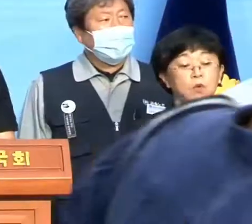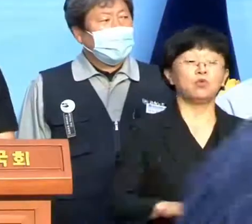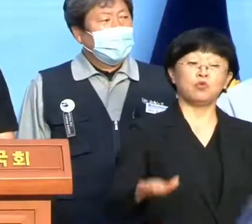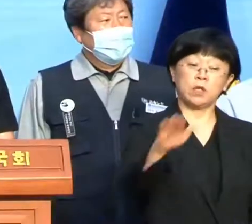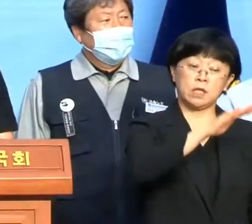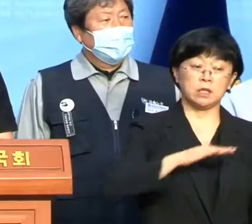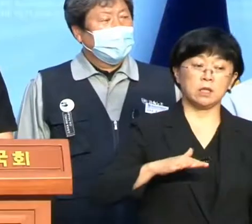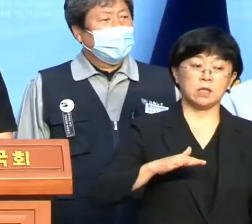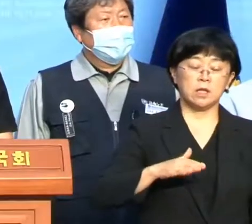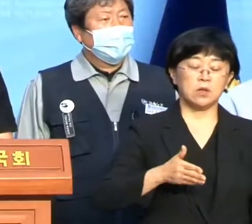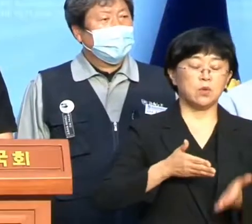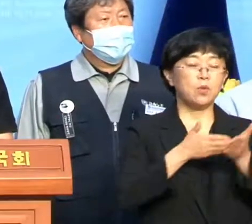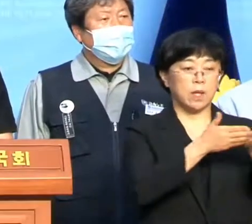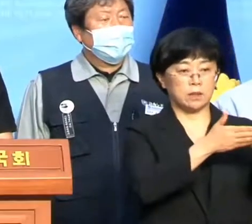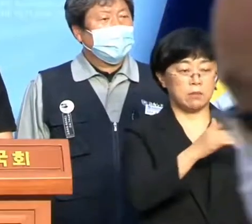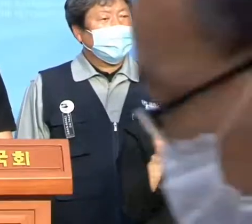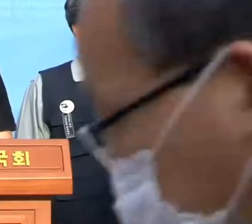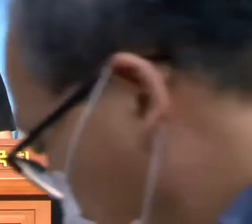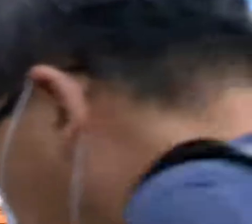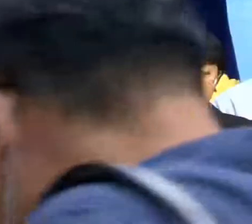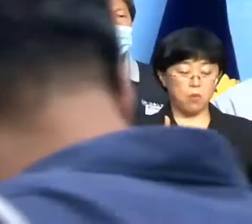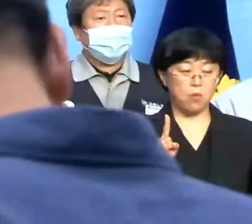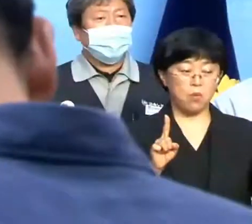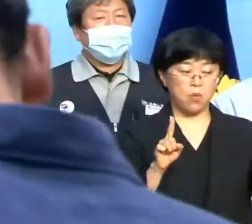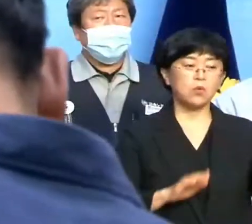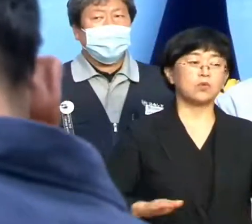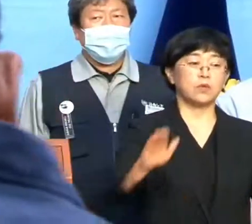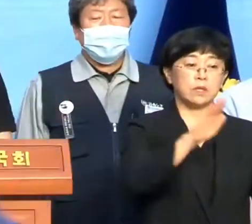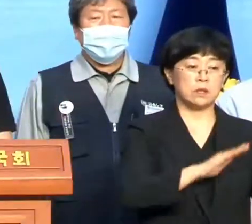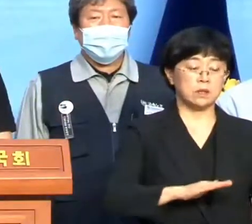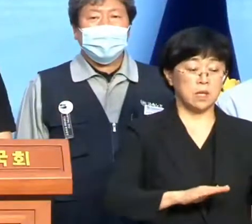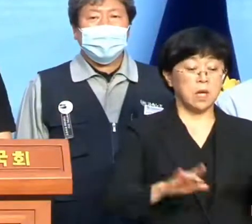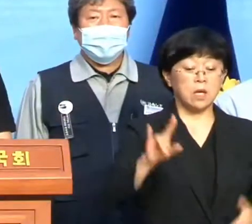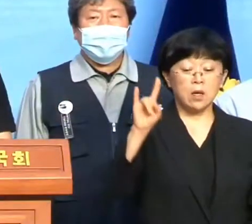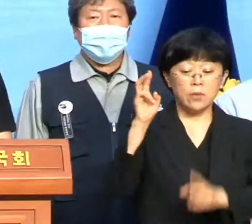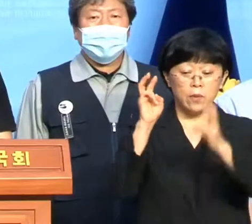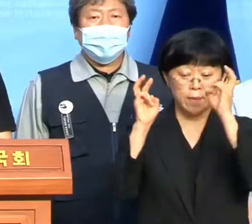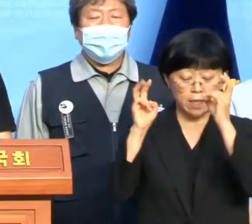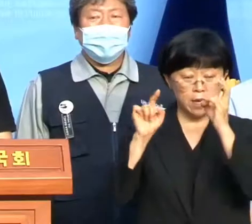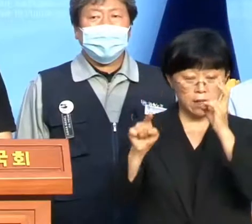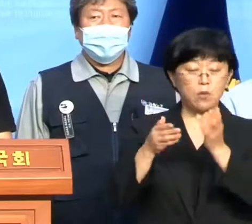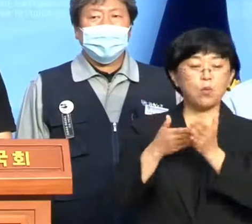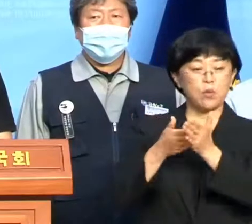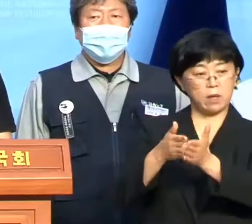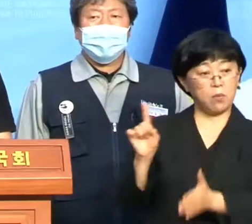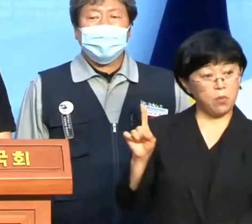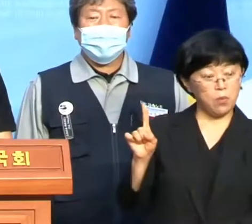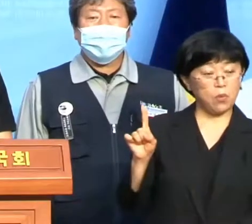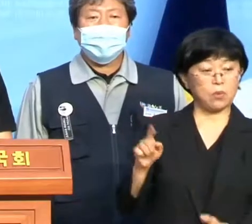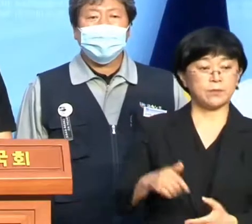우리는 요구한다 우리는 현대중공업에 요구한다